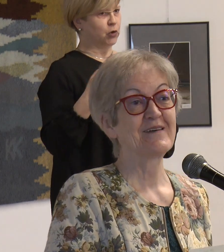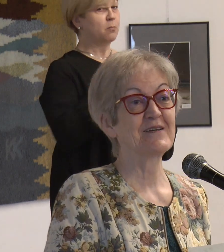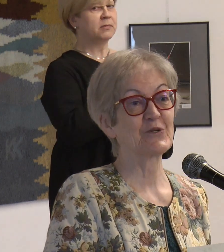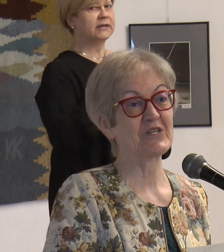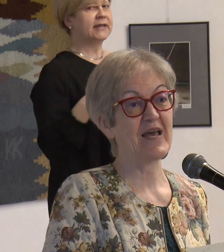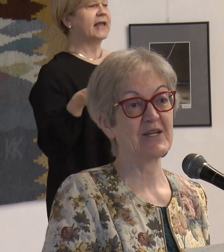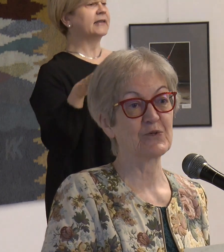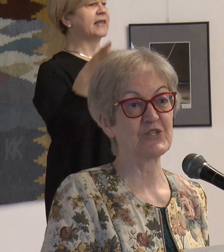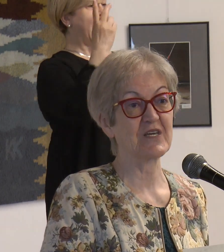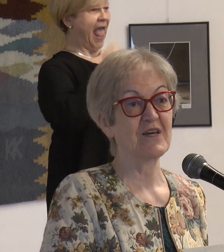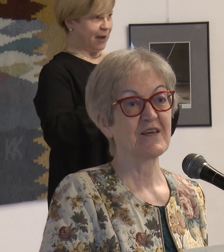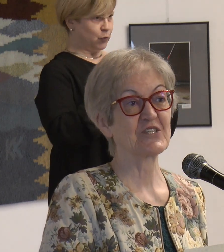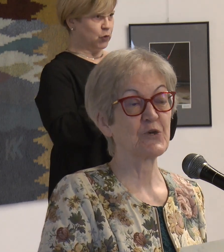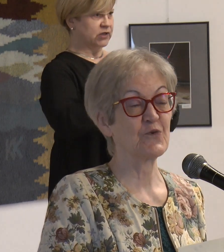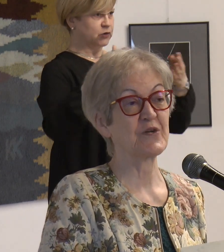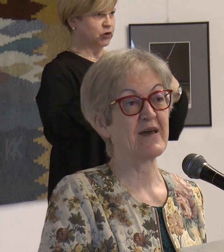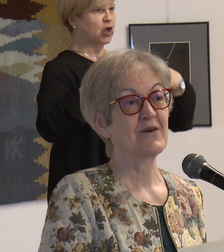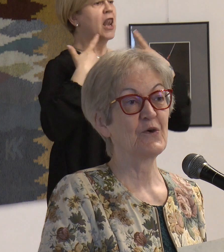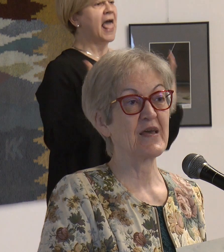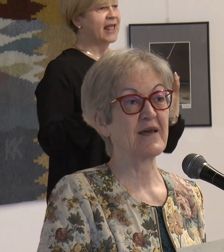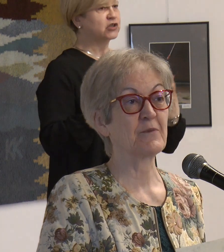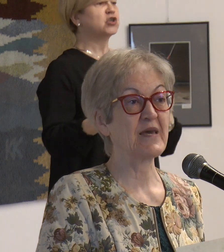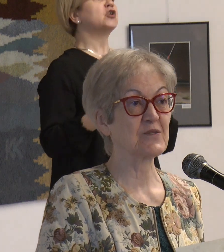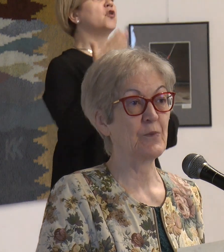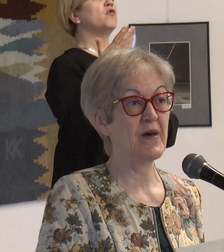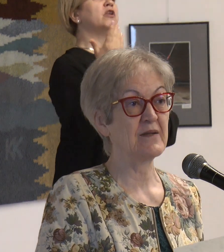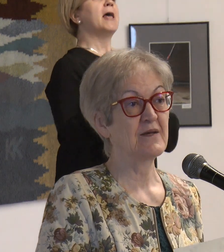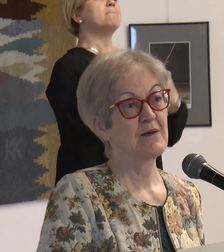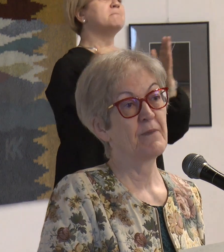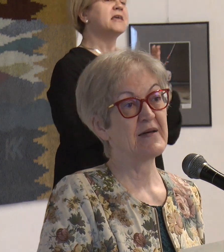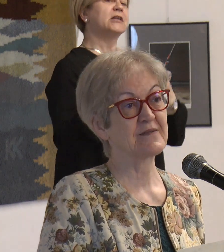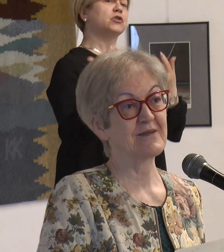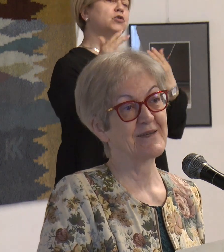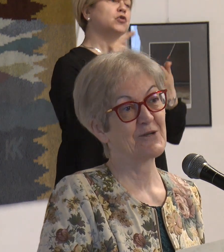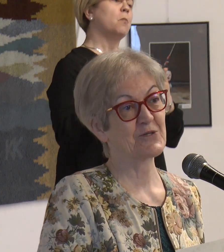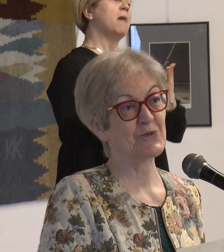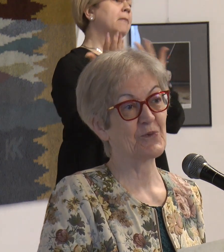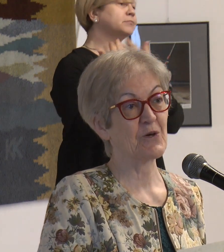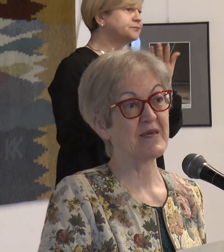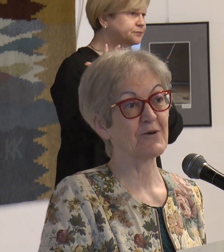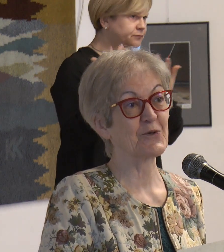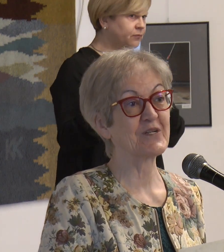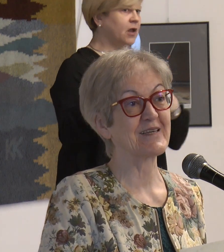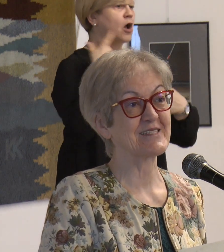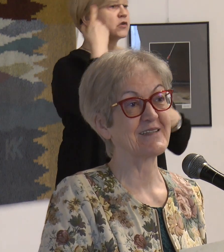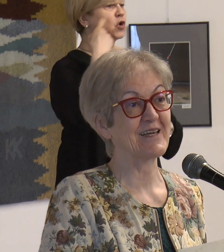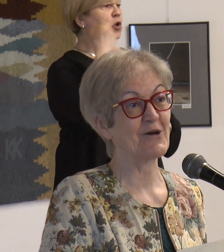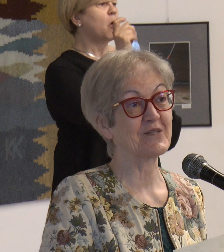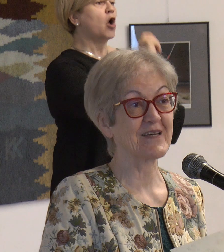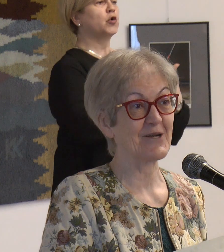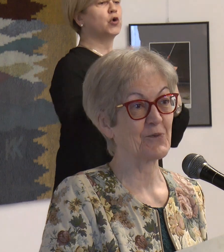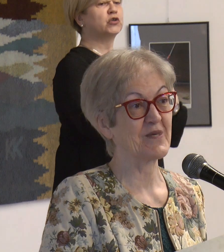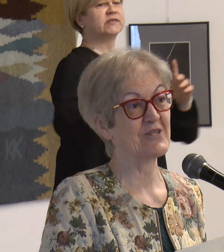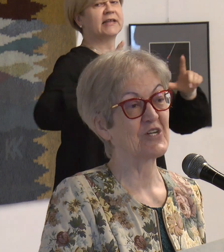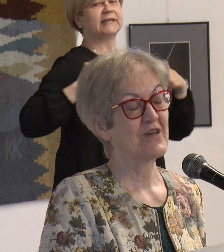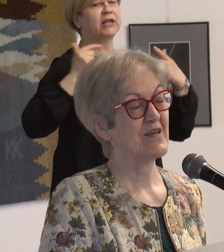előtt nyitott a lehetőség, és jövőre jöjjenek még többen, mert én azt gondolom, hogy amíg a költészet él,